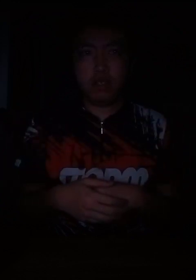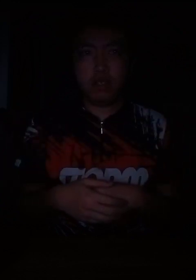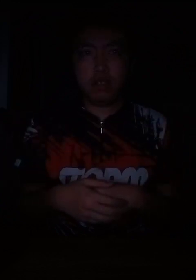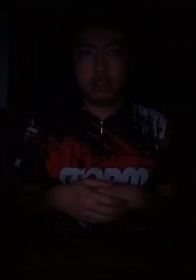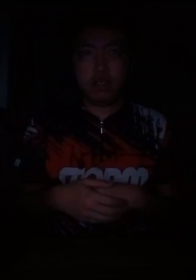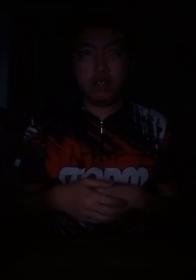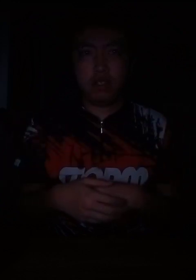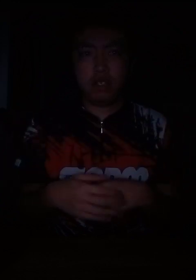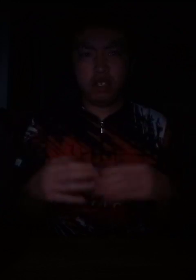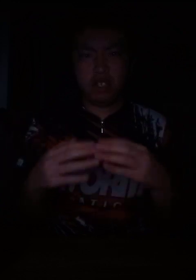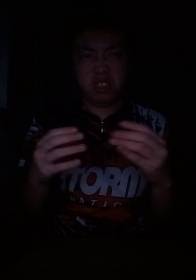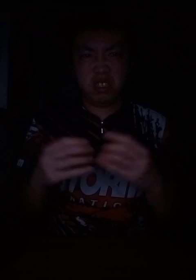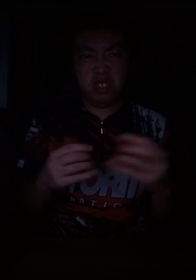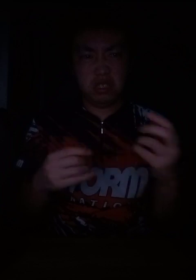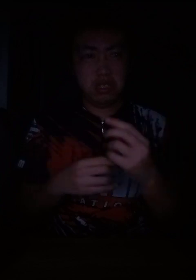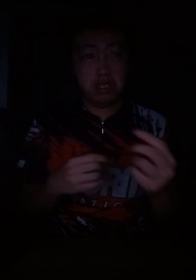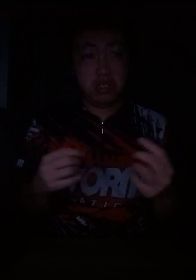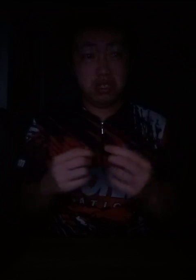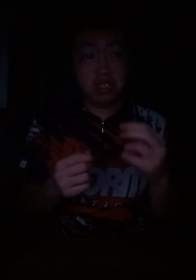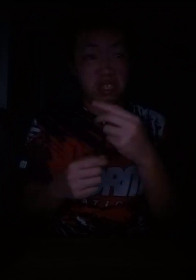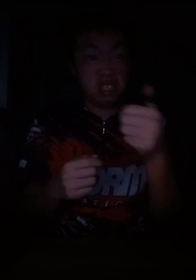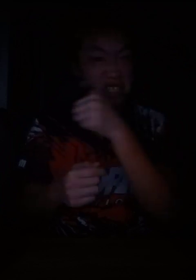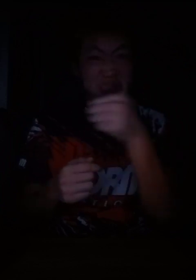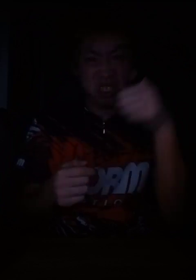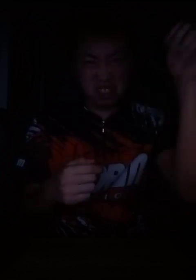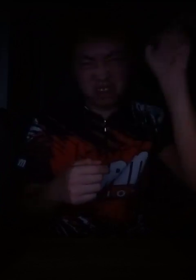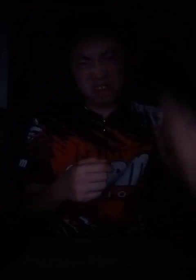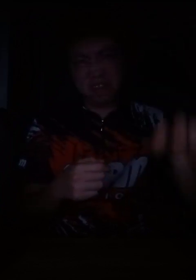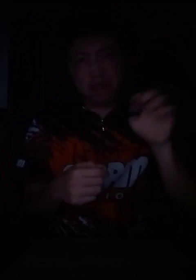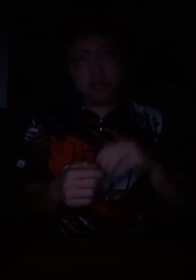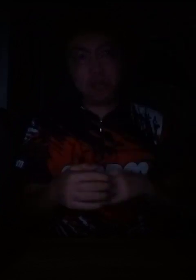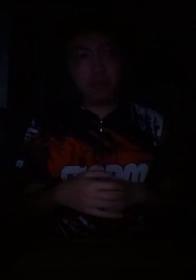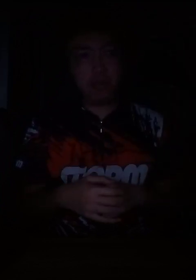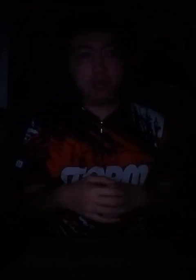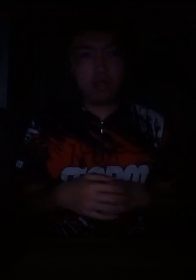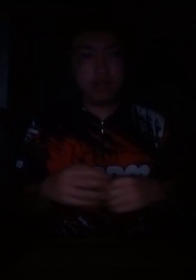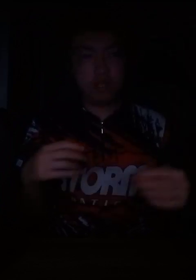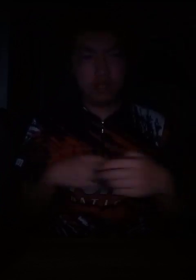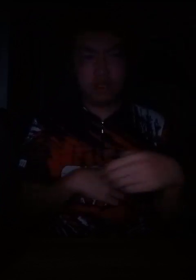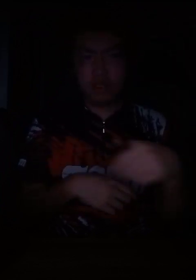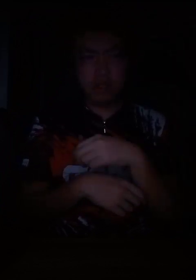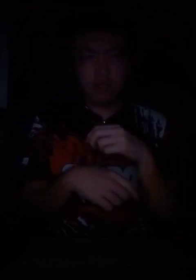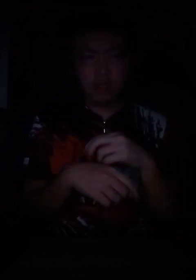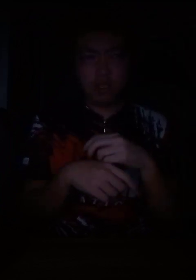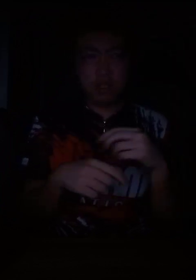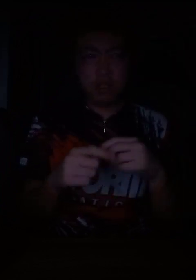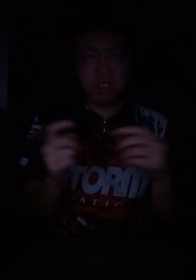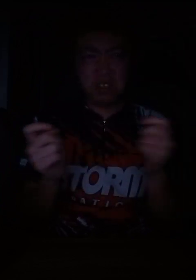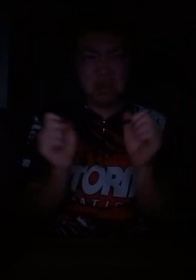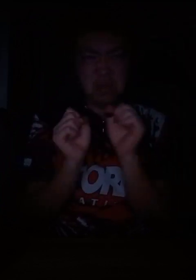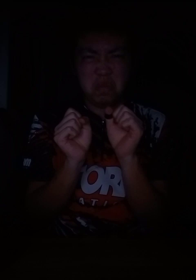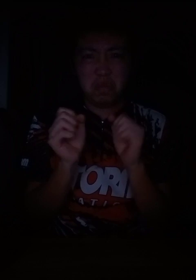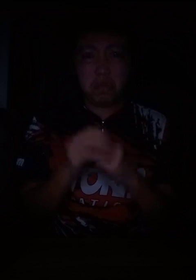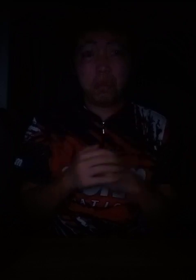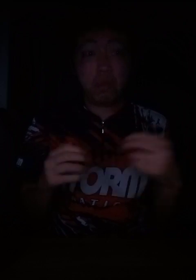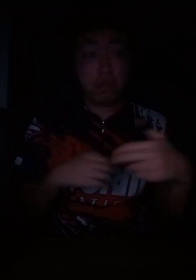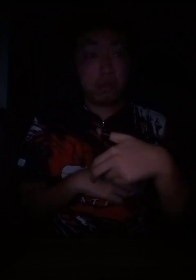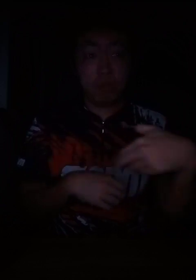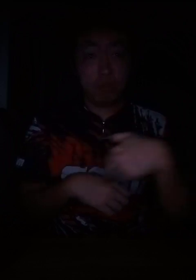제 앞에서 막 라이터도 집어 던지고 막 이래가지고 바로 앞에서 막 되게 무서웠었어요. 그